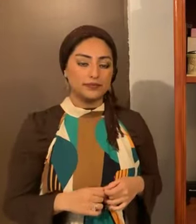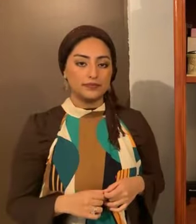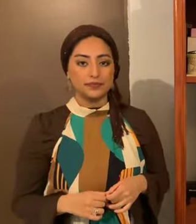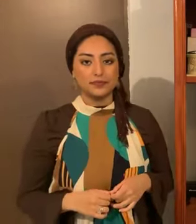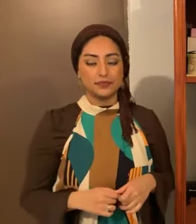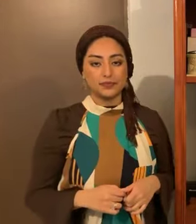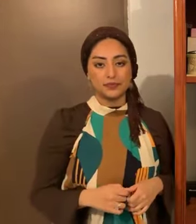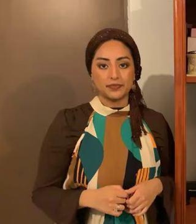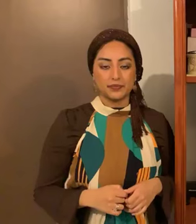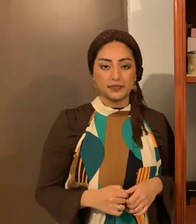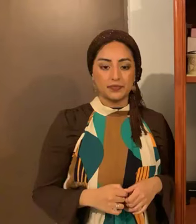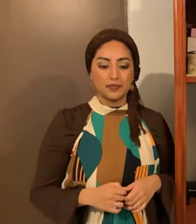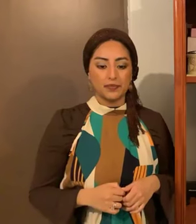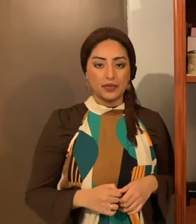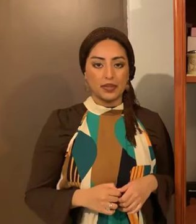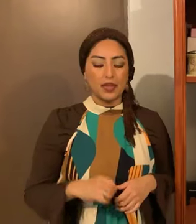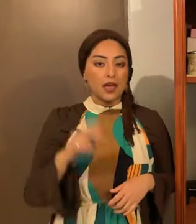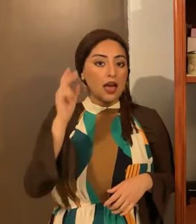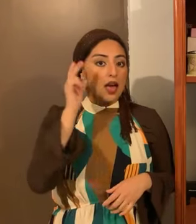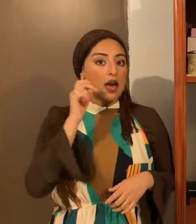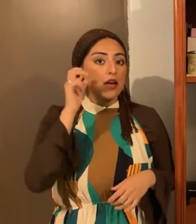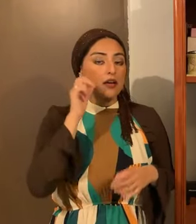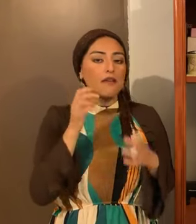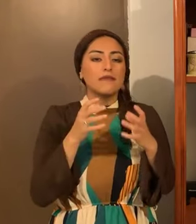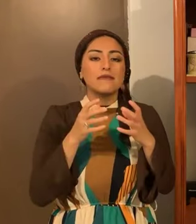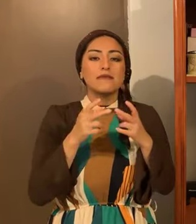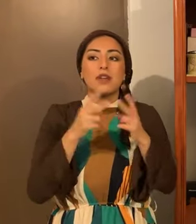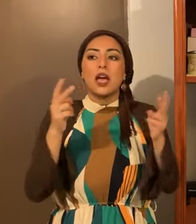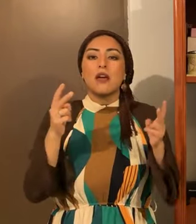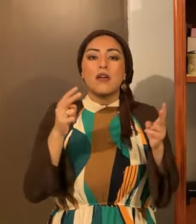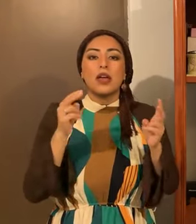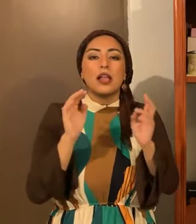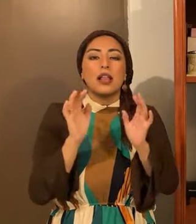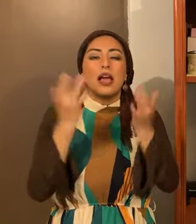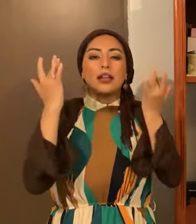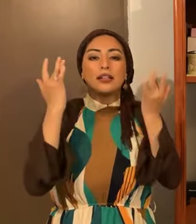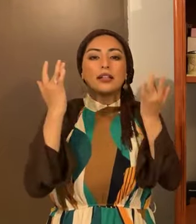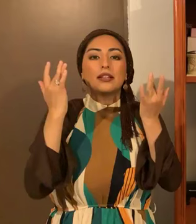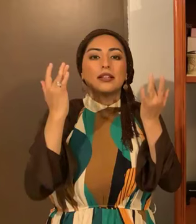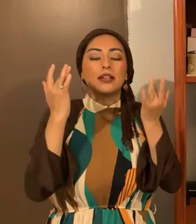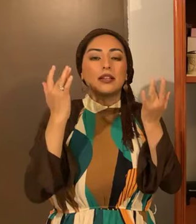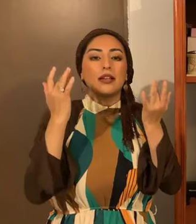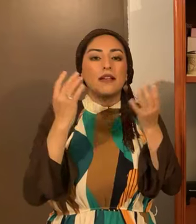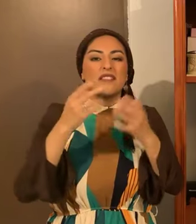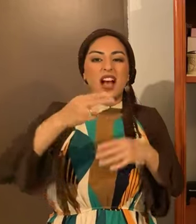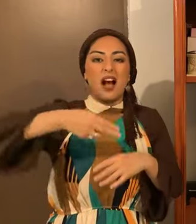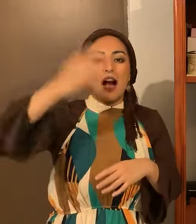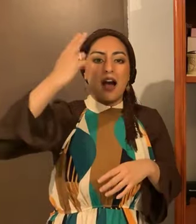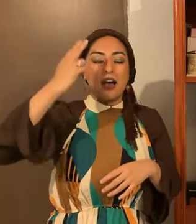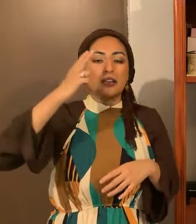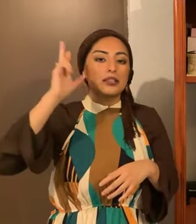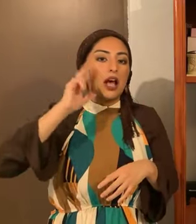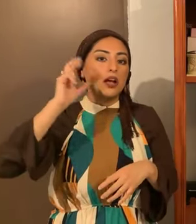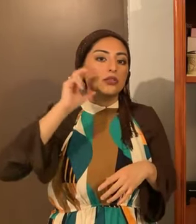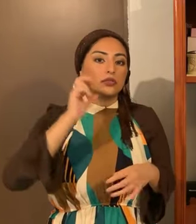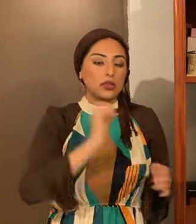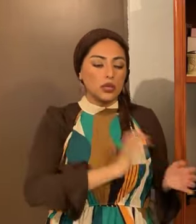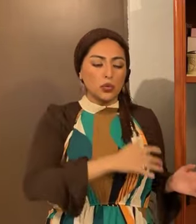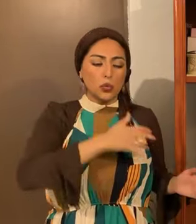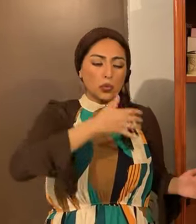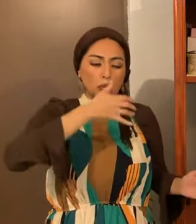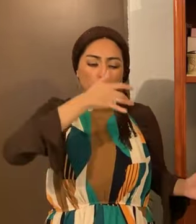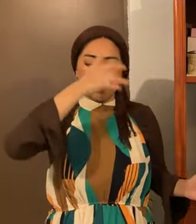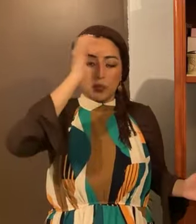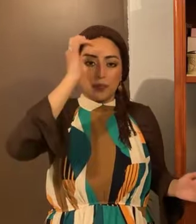Eso son sobre Alamot, eso significa sonidos agudos. Y luego, en